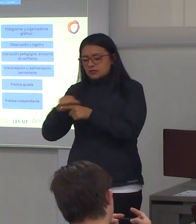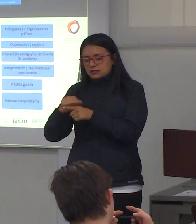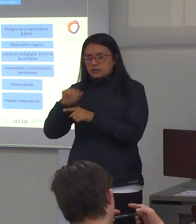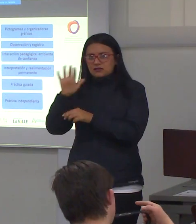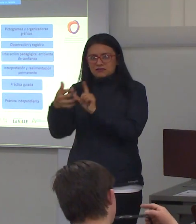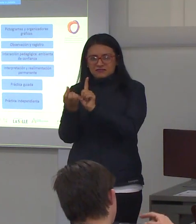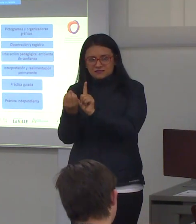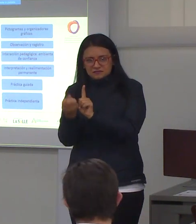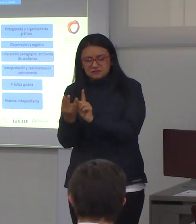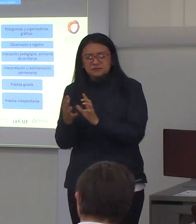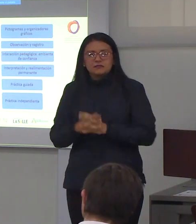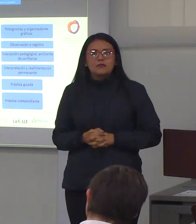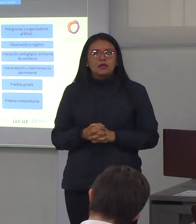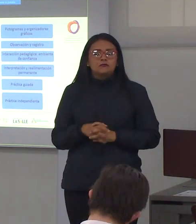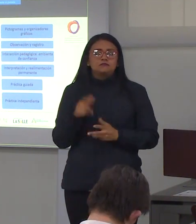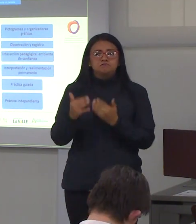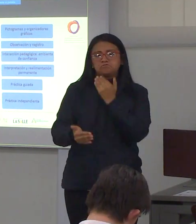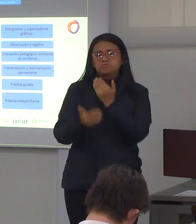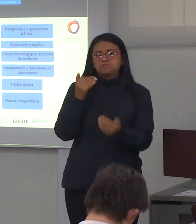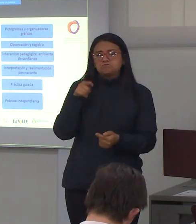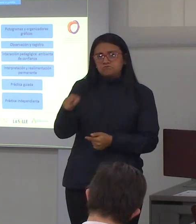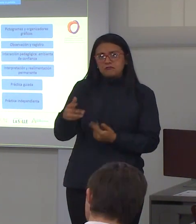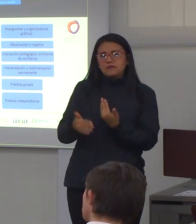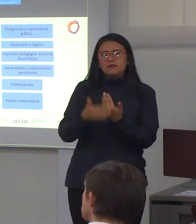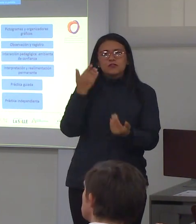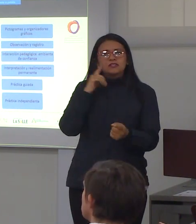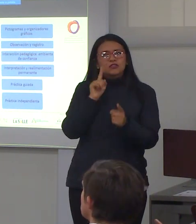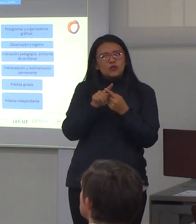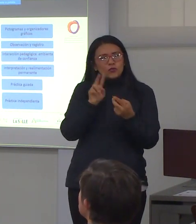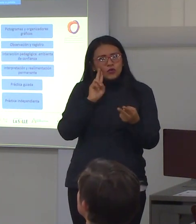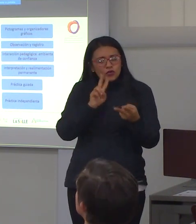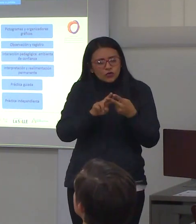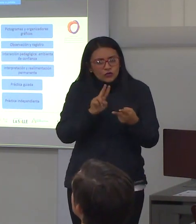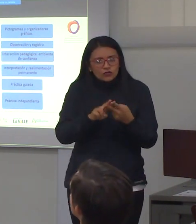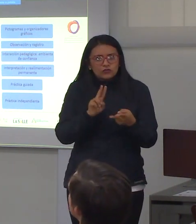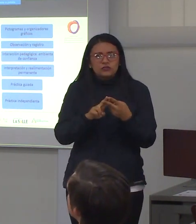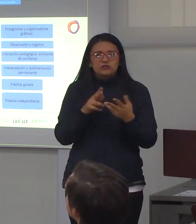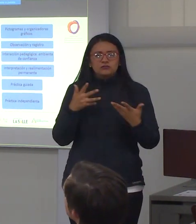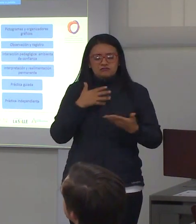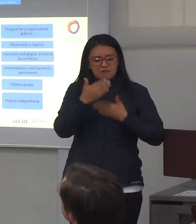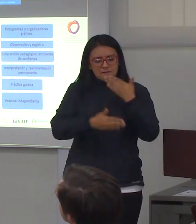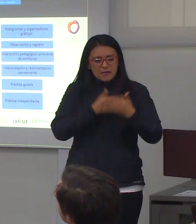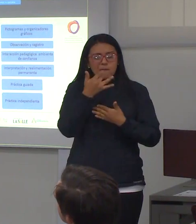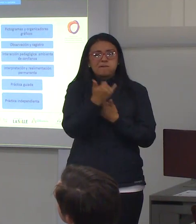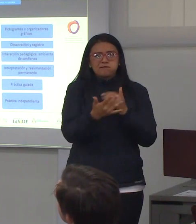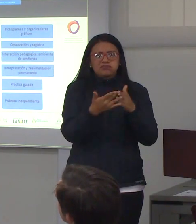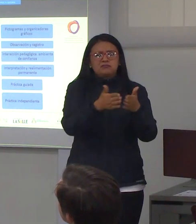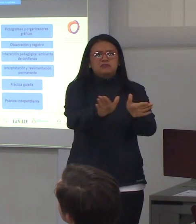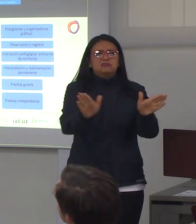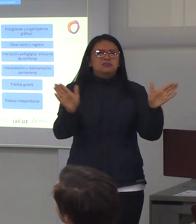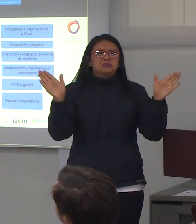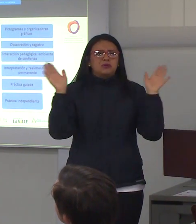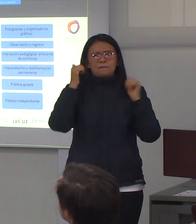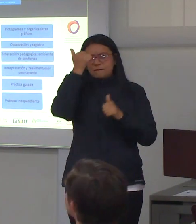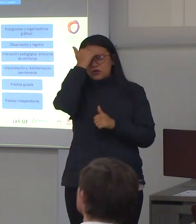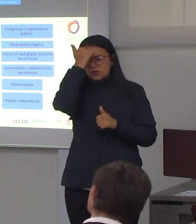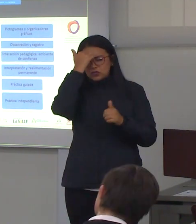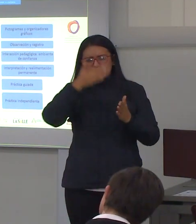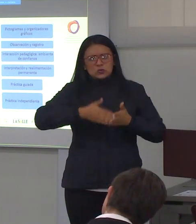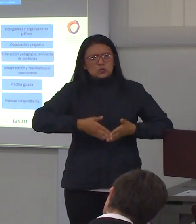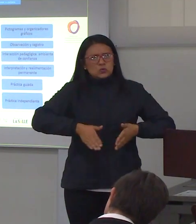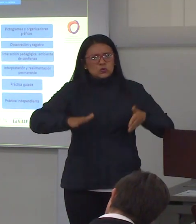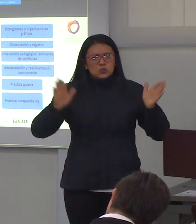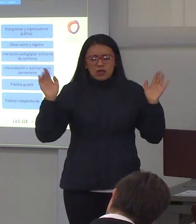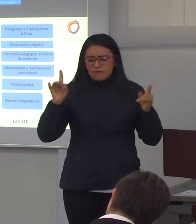licenciaturas y que ha facilitado mucho como ese acercamiento, también hemos tenido una apertura grande desde los docentes que